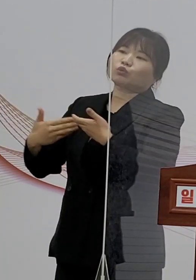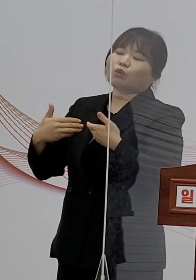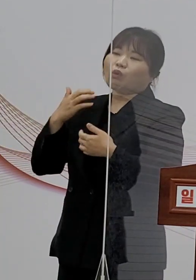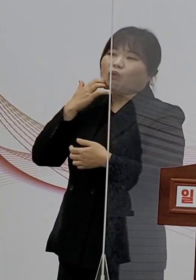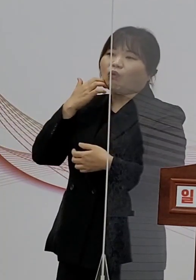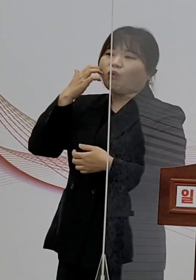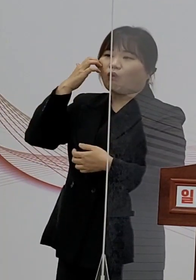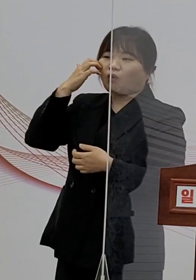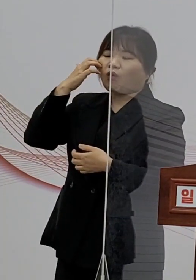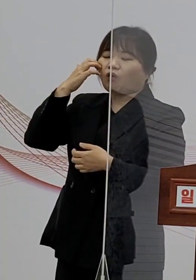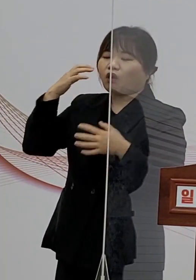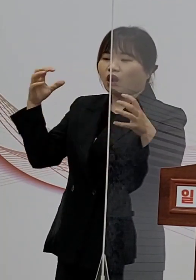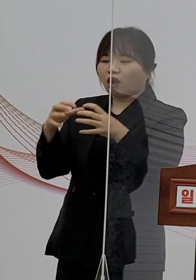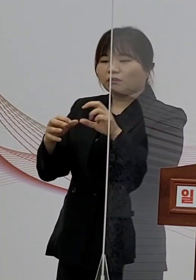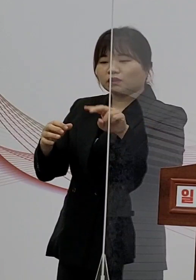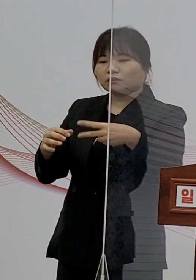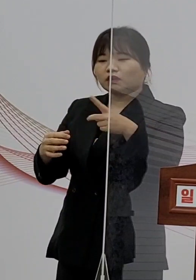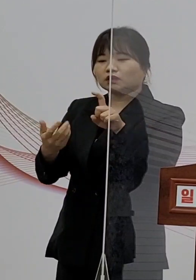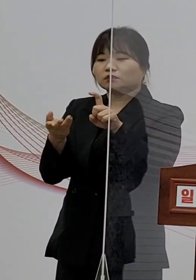더 늘려서 210억을